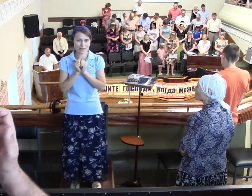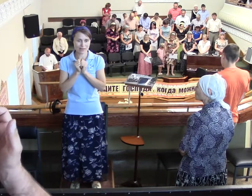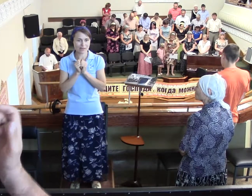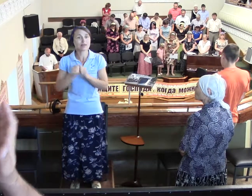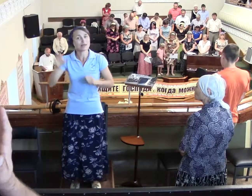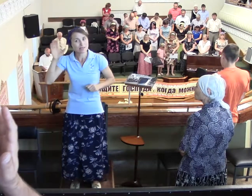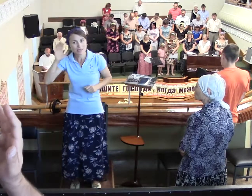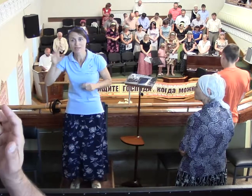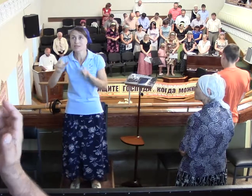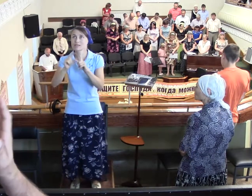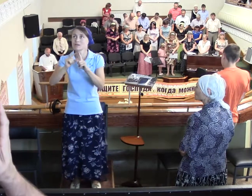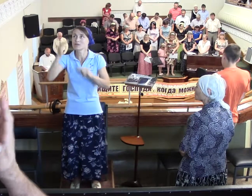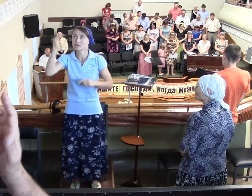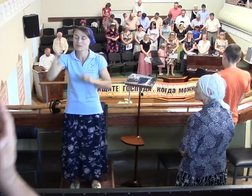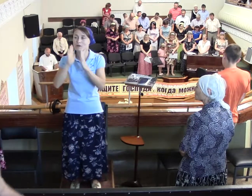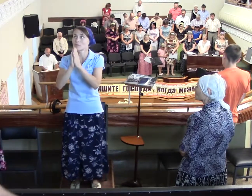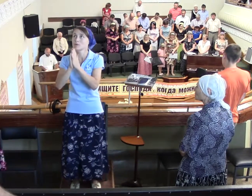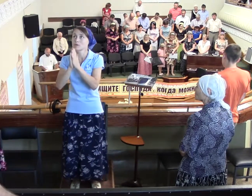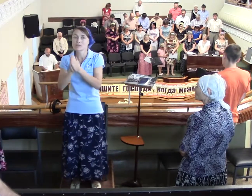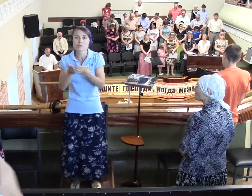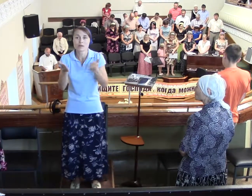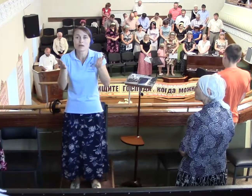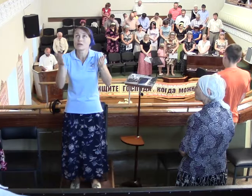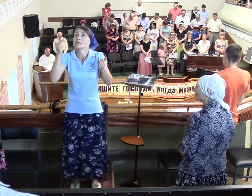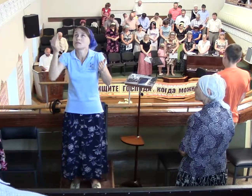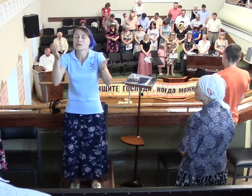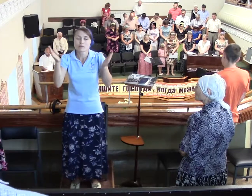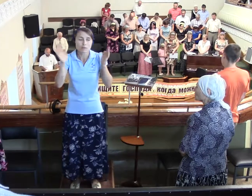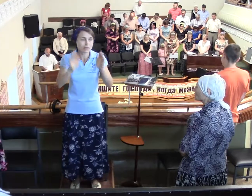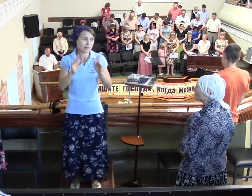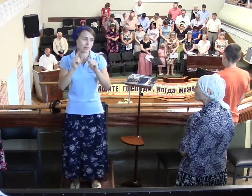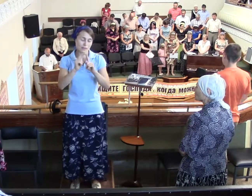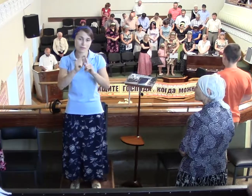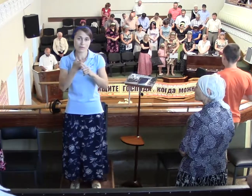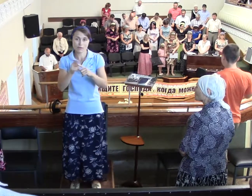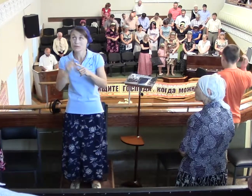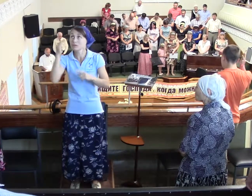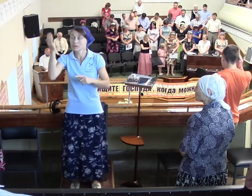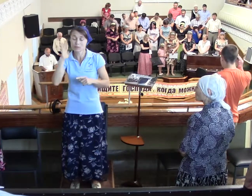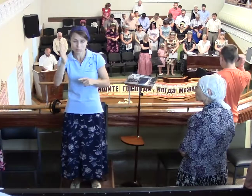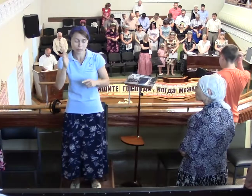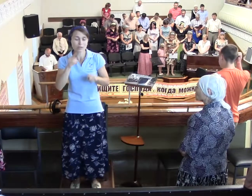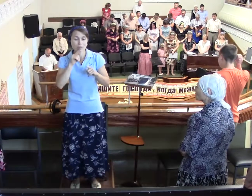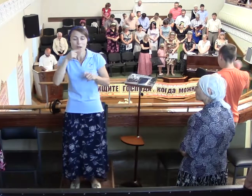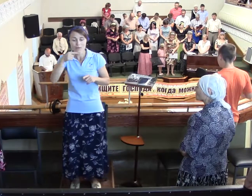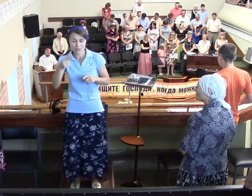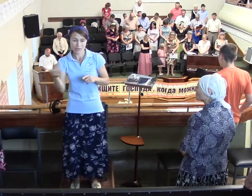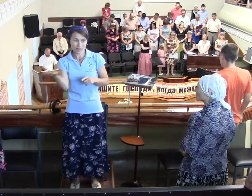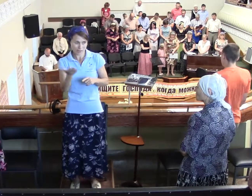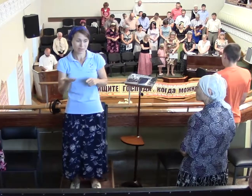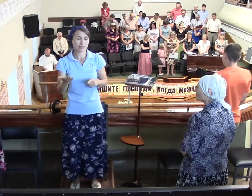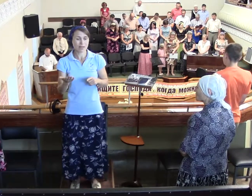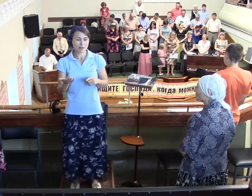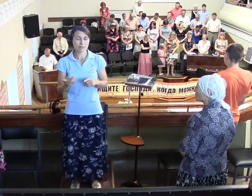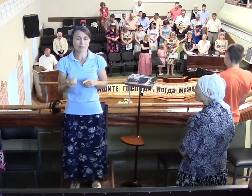и слышать Слово Твое, Господь. И мы просим, благослови Слово, которое Ты можешь говорить нашим сердцам, чтобы оно поселялось в